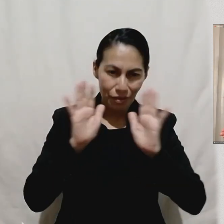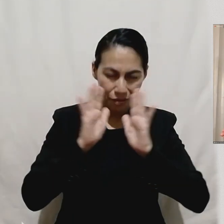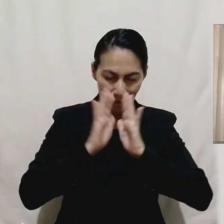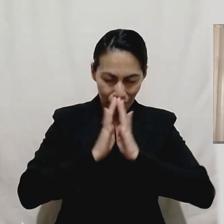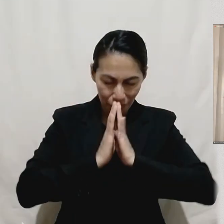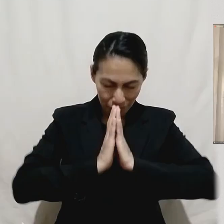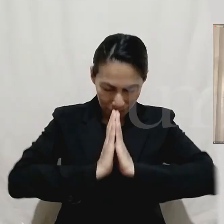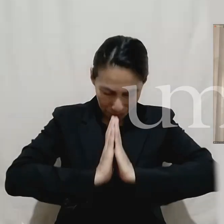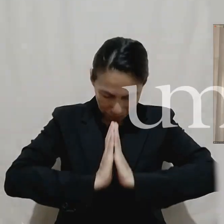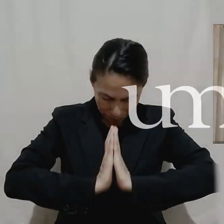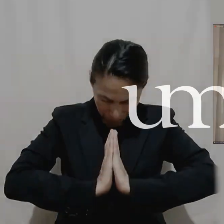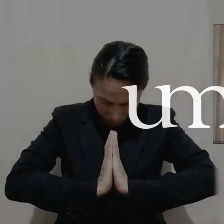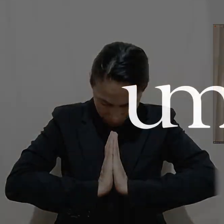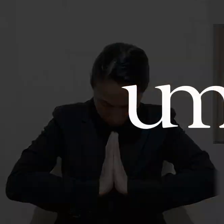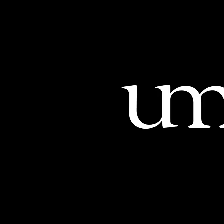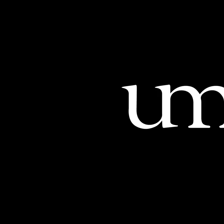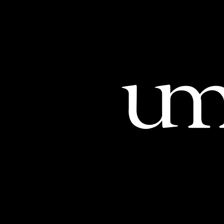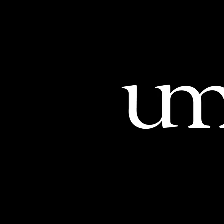amén